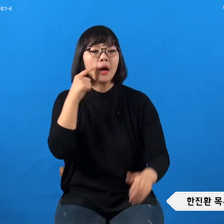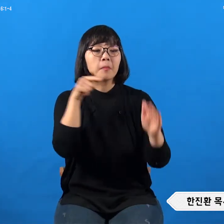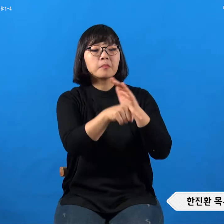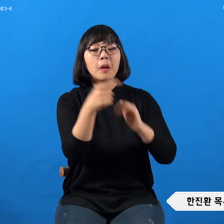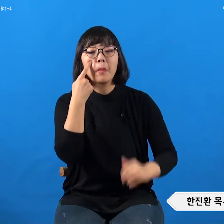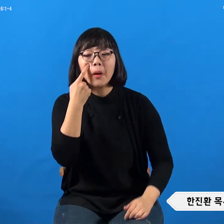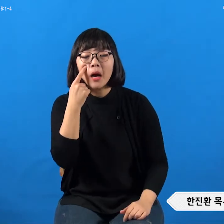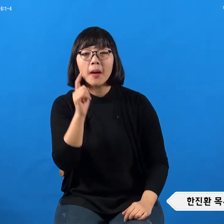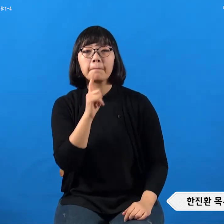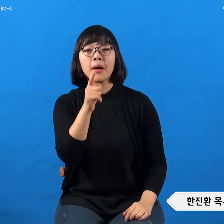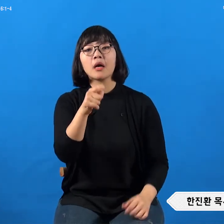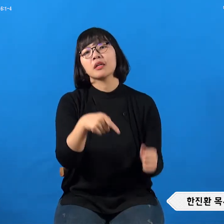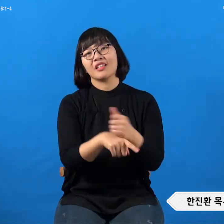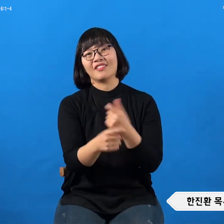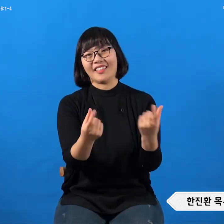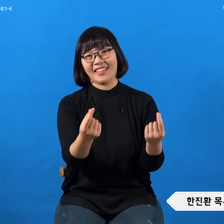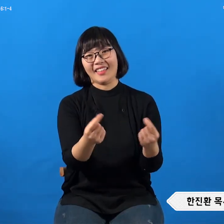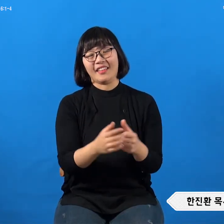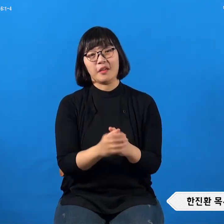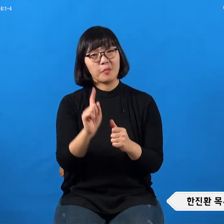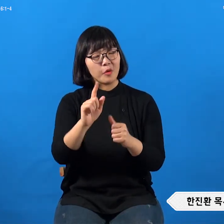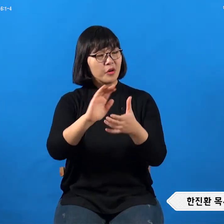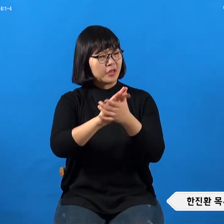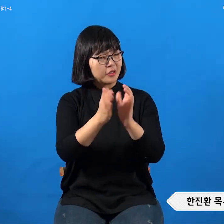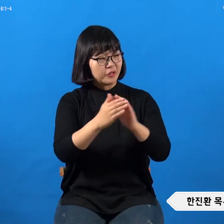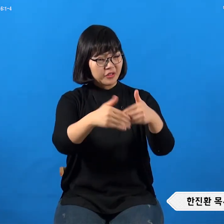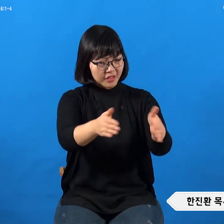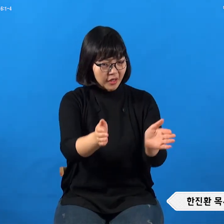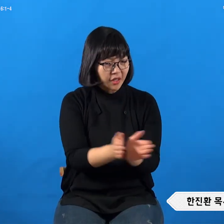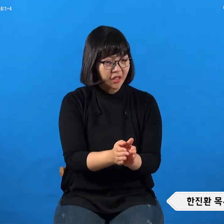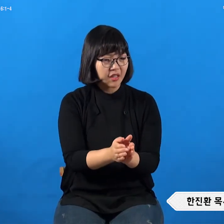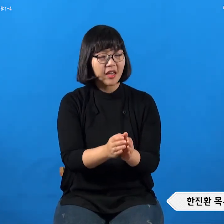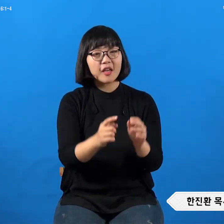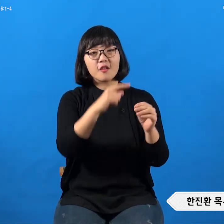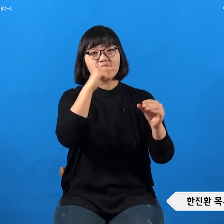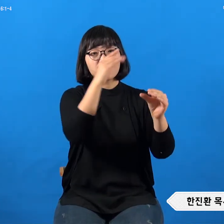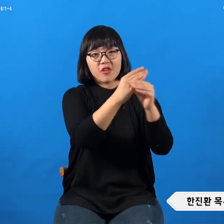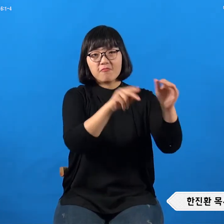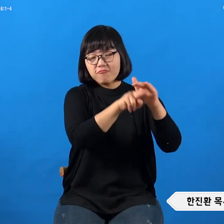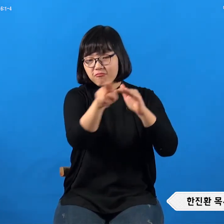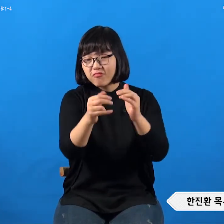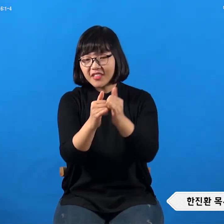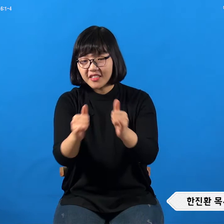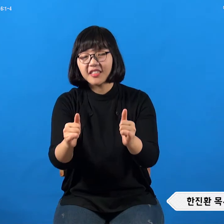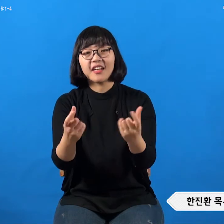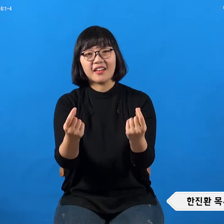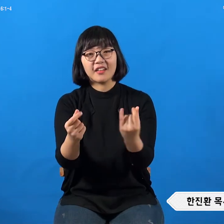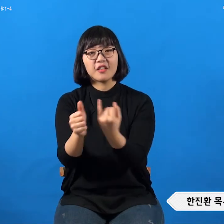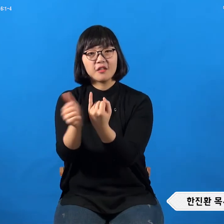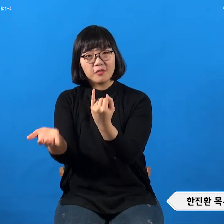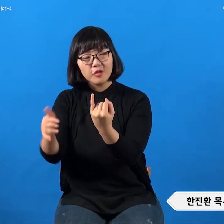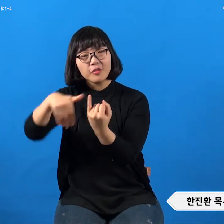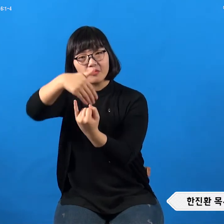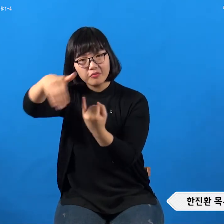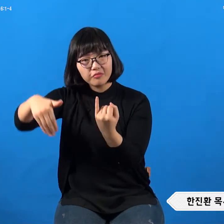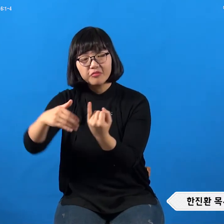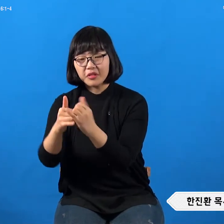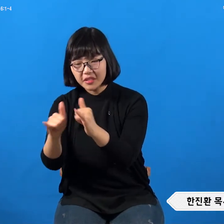이유입니다. 지역아동센터, 사랑학교, 탈북민 사역, 미혼모 사역, 난치병 환자